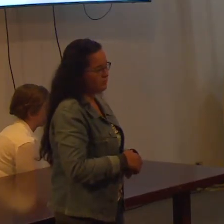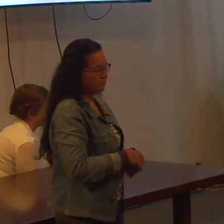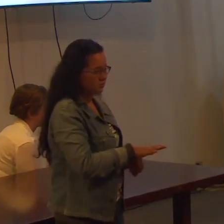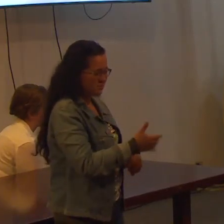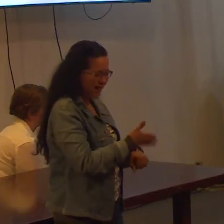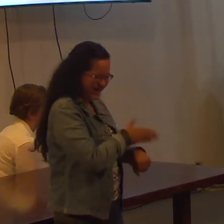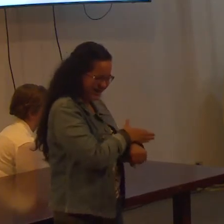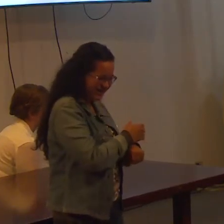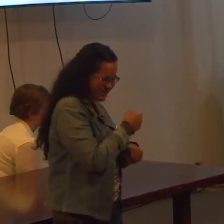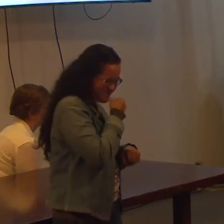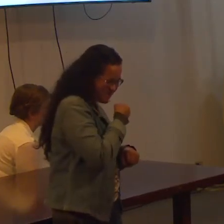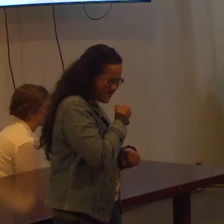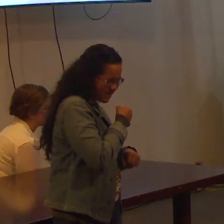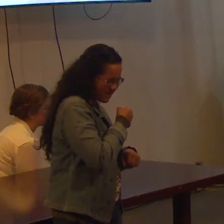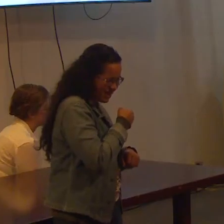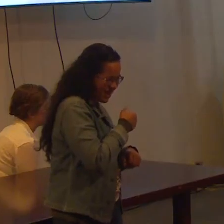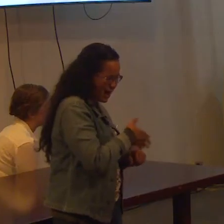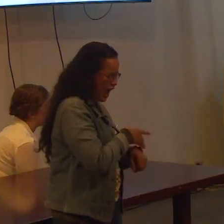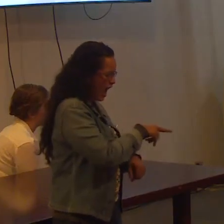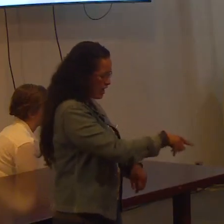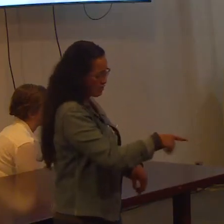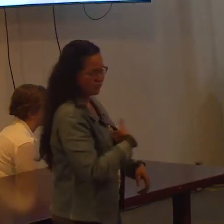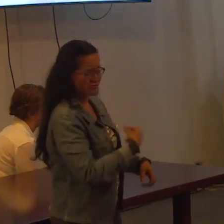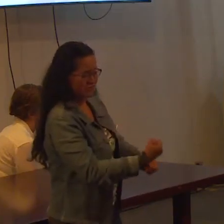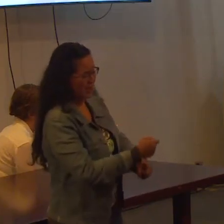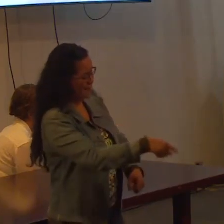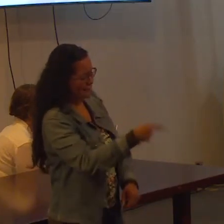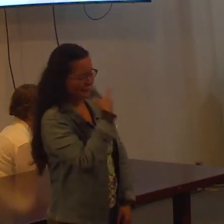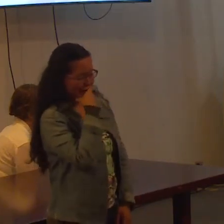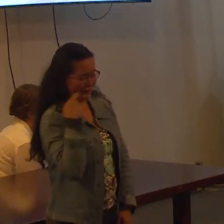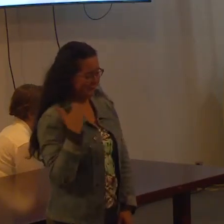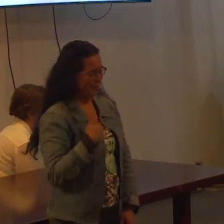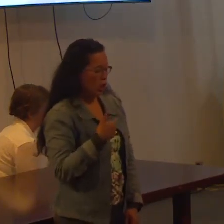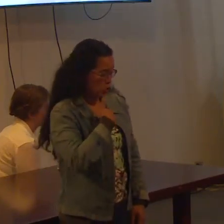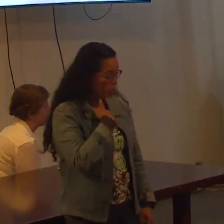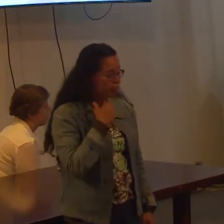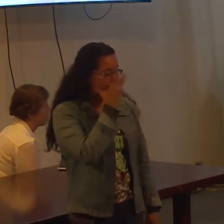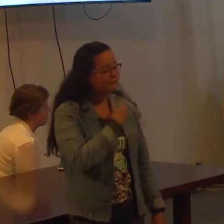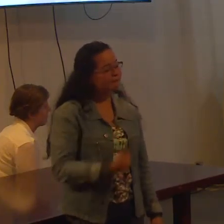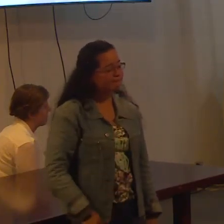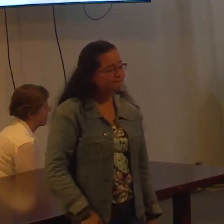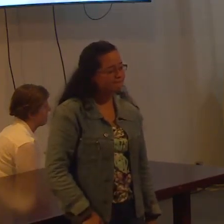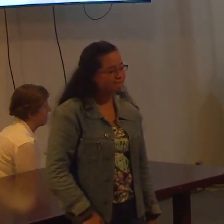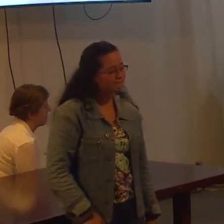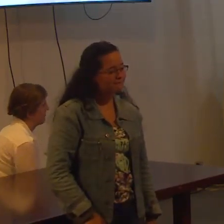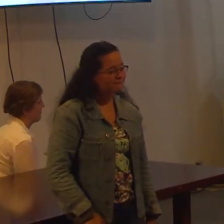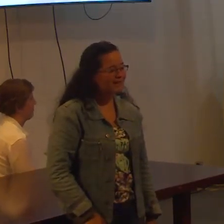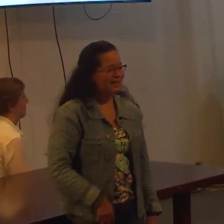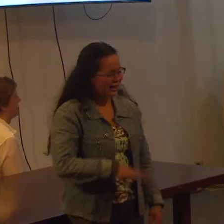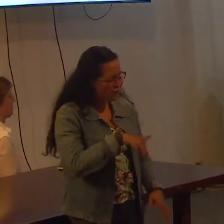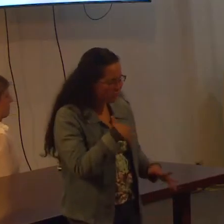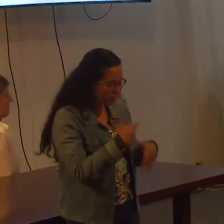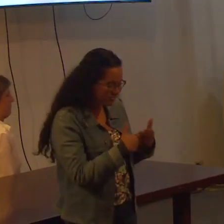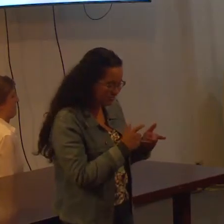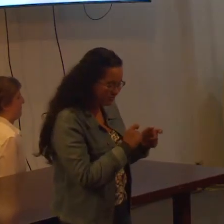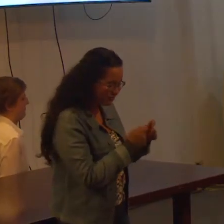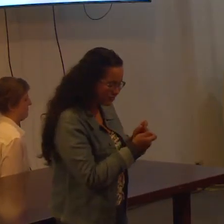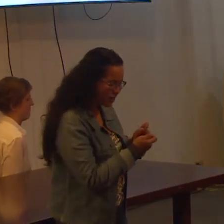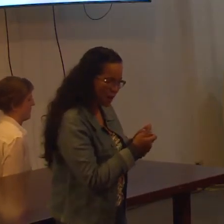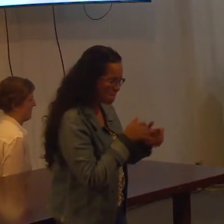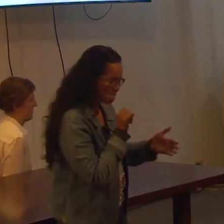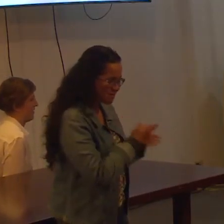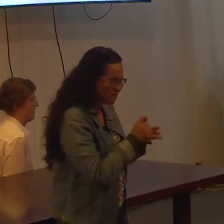no trabajo con él porque es que lo que él hace es feo y lo que yo hago es lindo. Y ver después que ya se